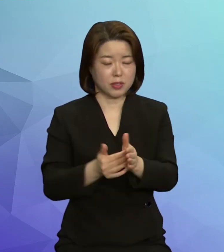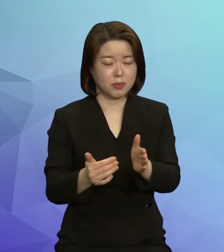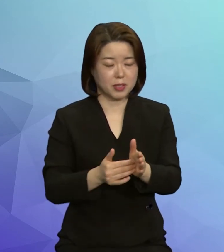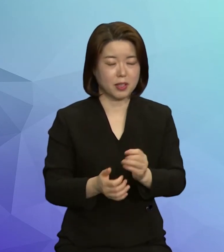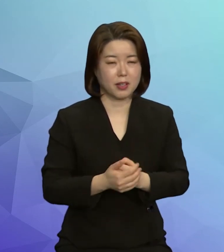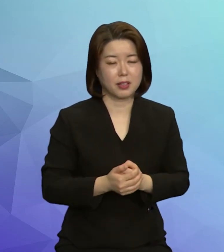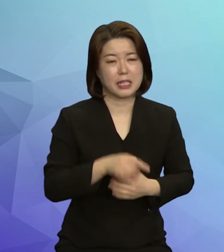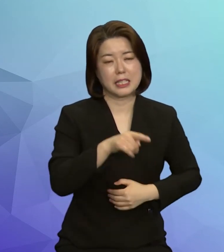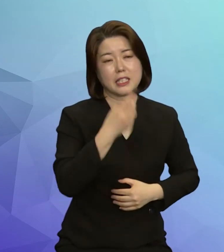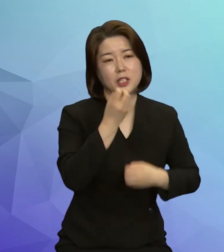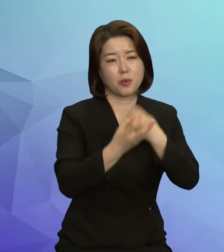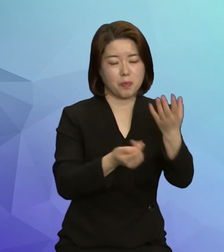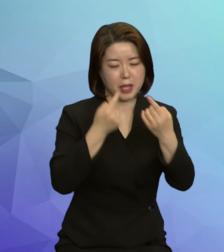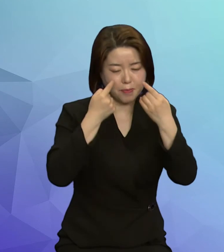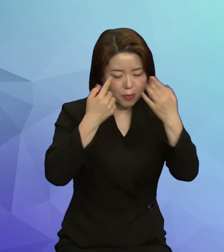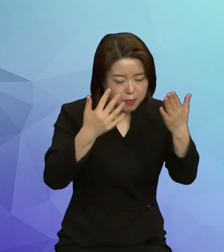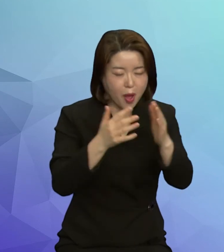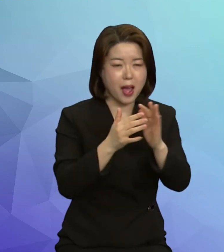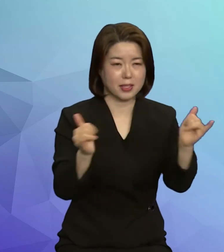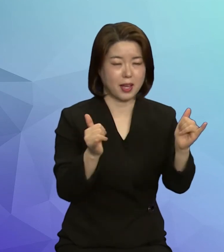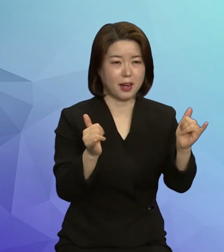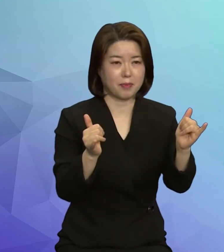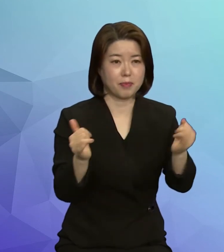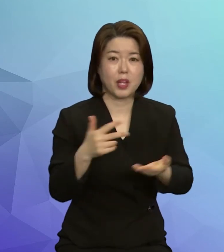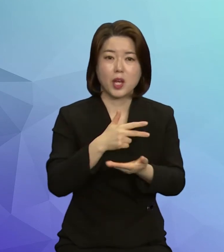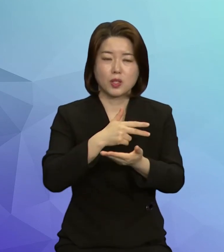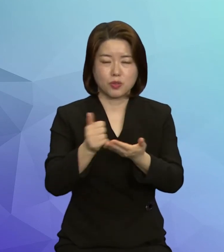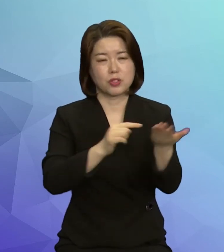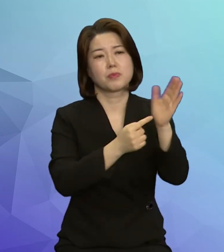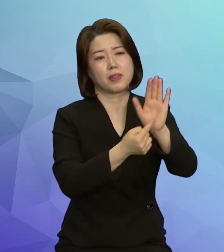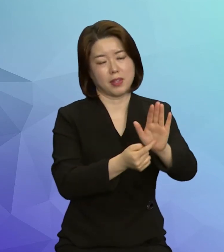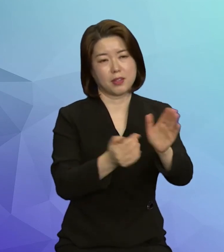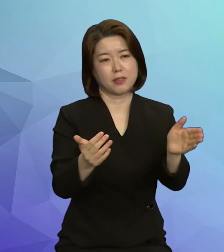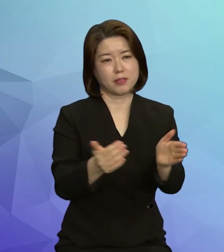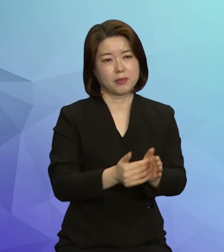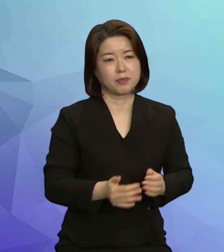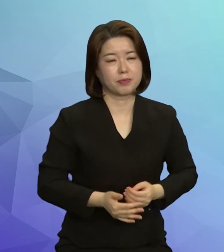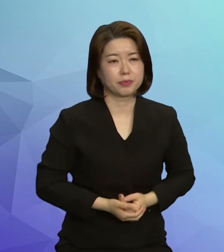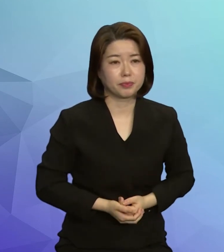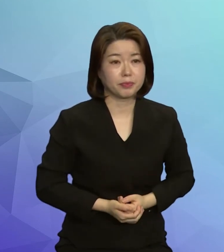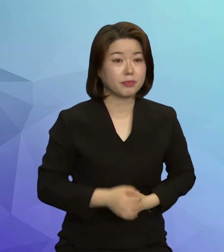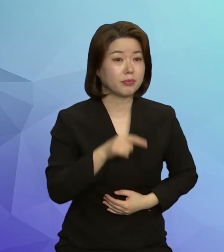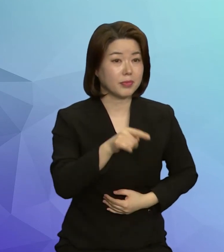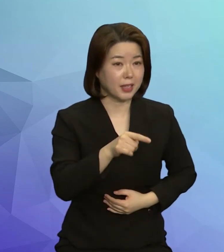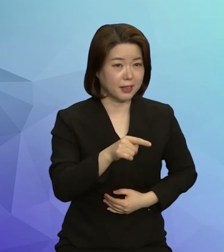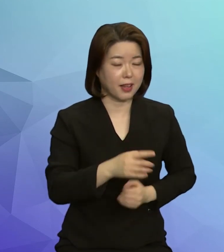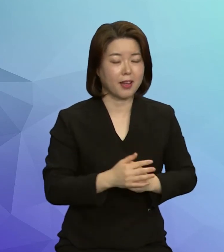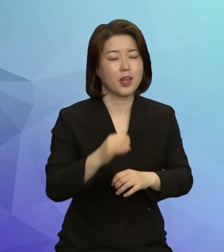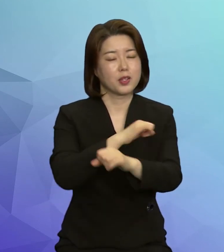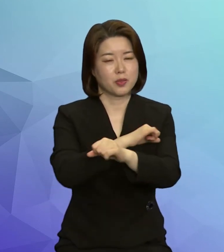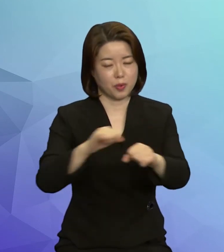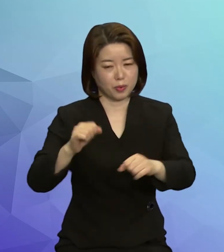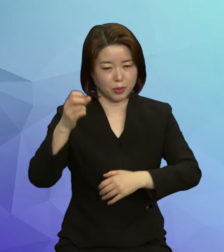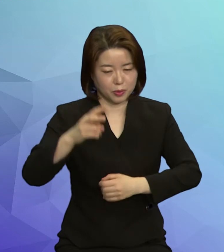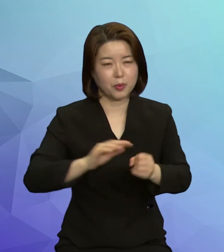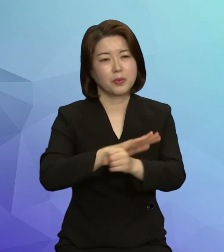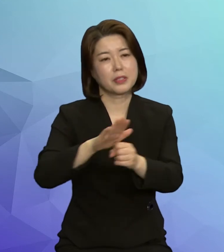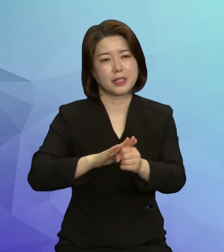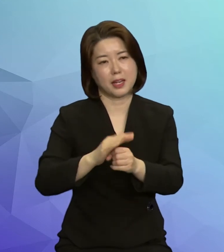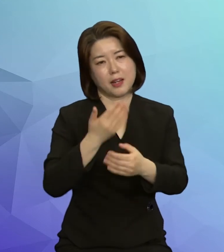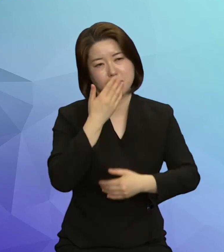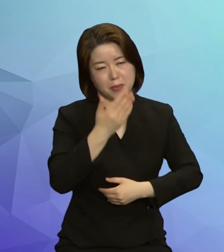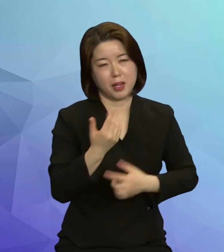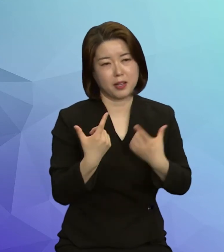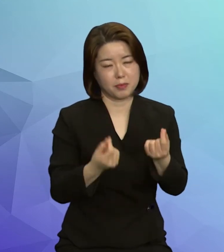나는 죽었습니다. 이 고백이 분명한 사람에게서 주님은 나타나세요. 그게 용서와 사랑인